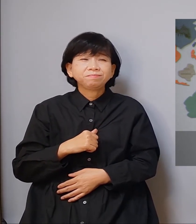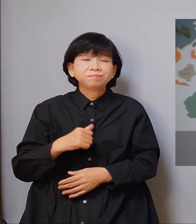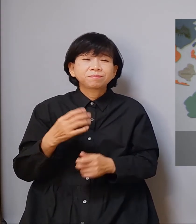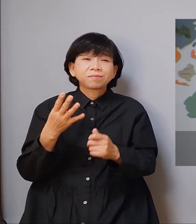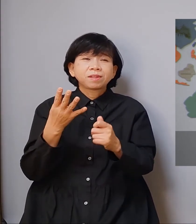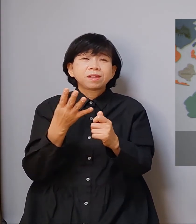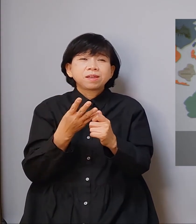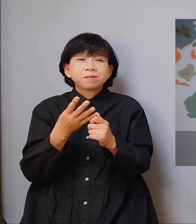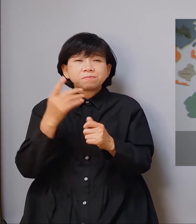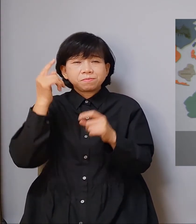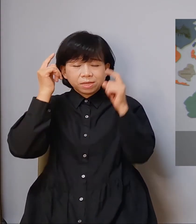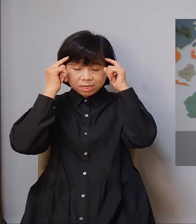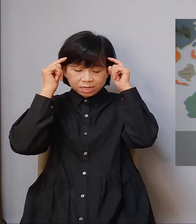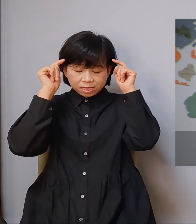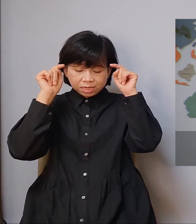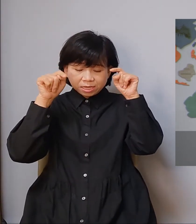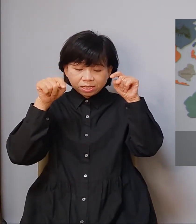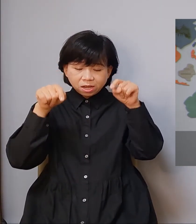가져